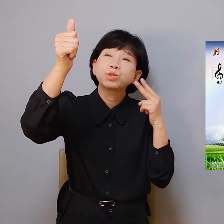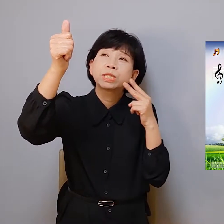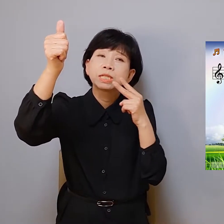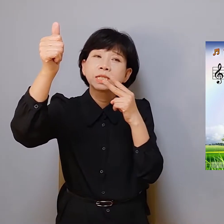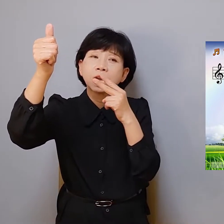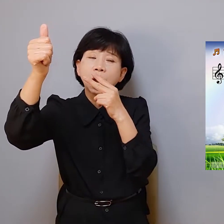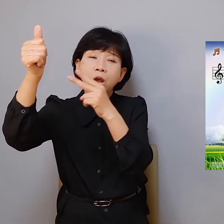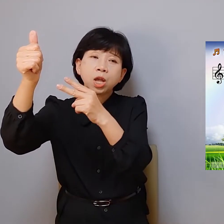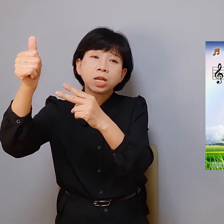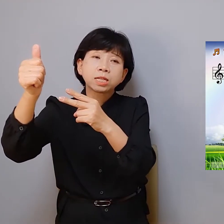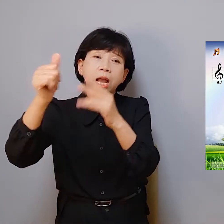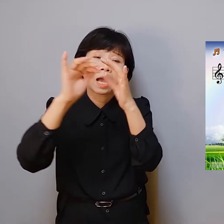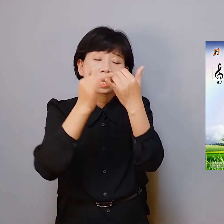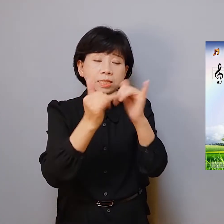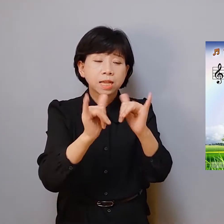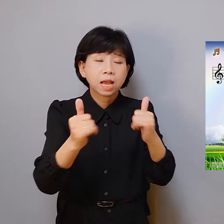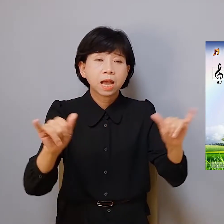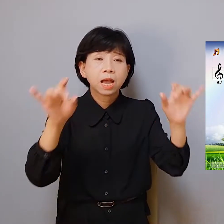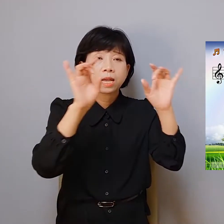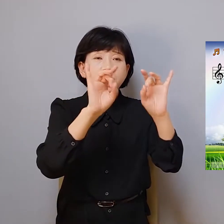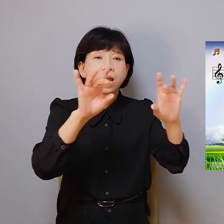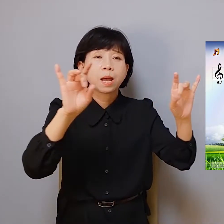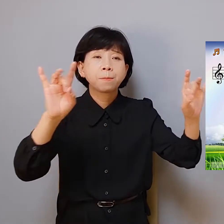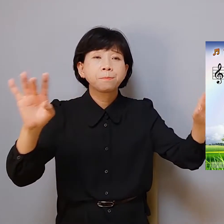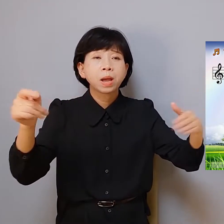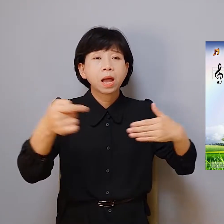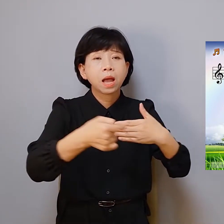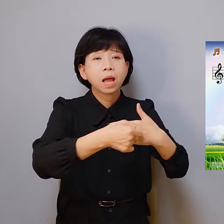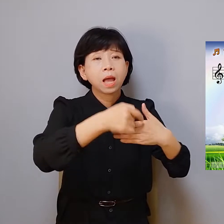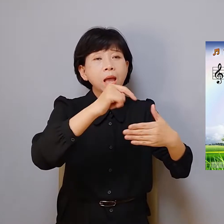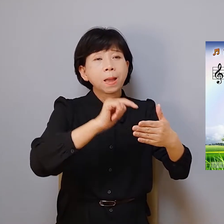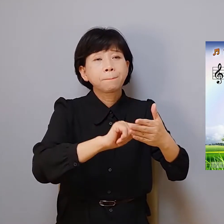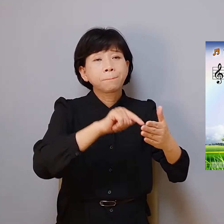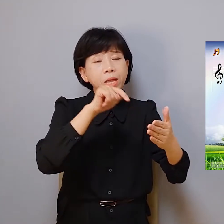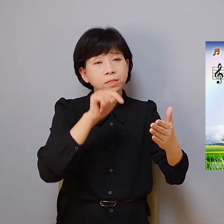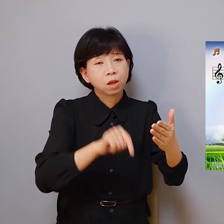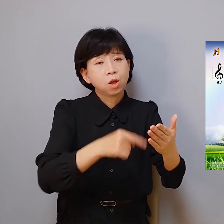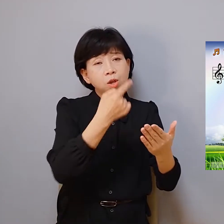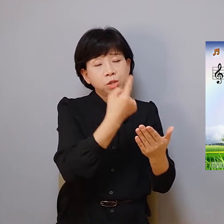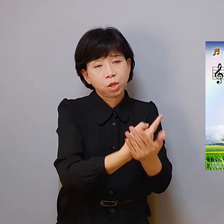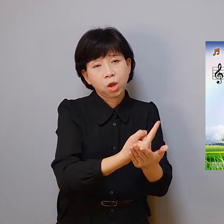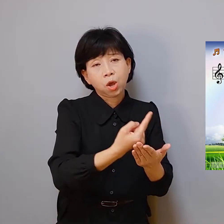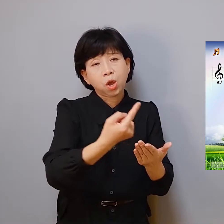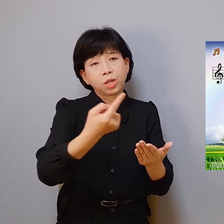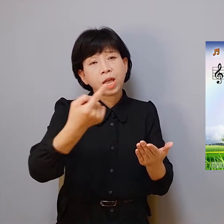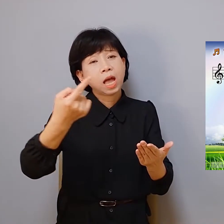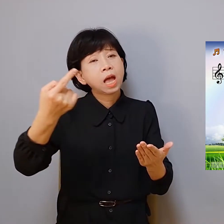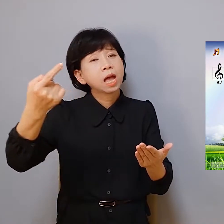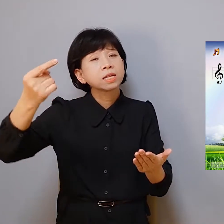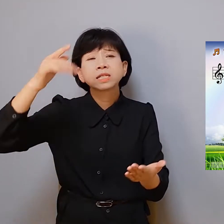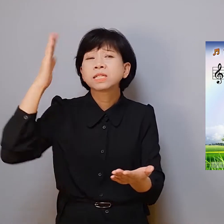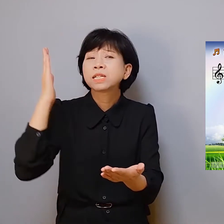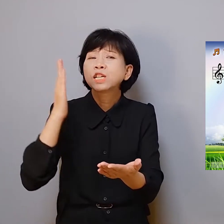전능한 주시여 각 사람 맘에서